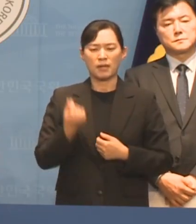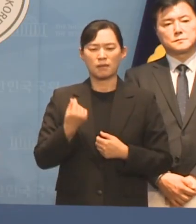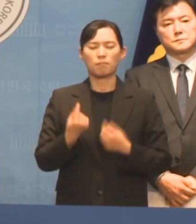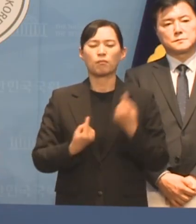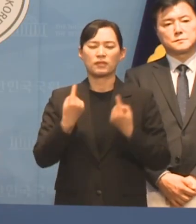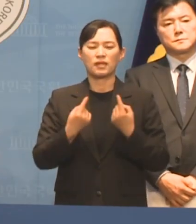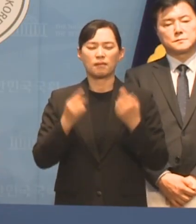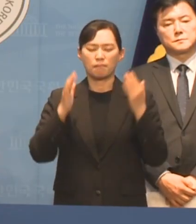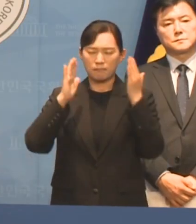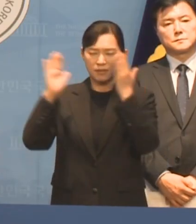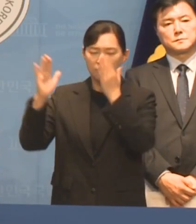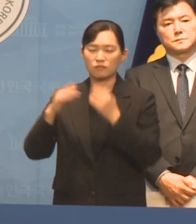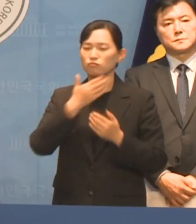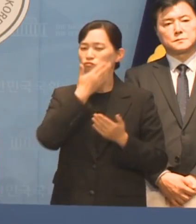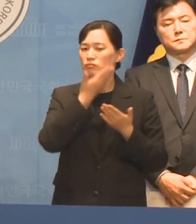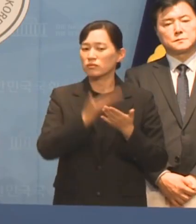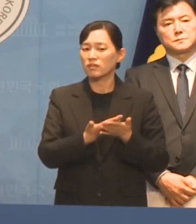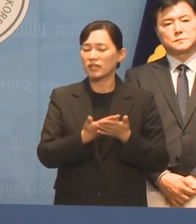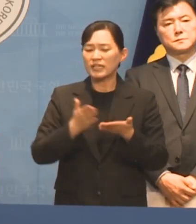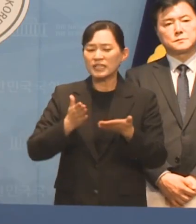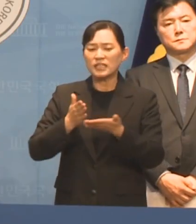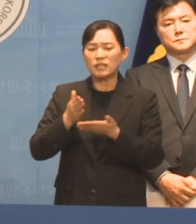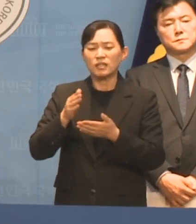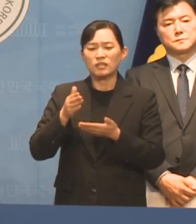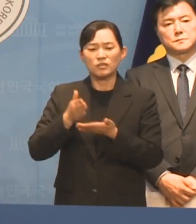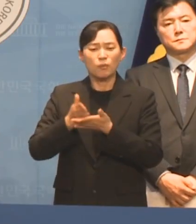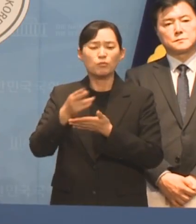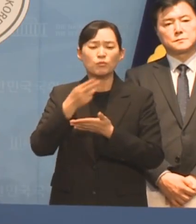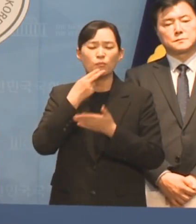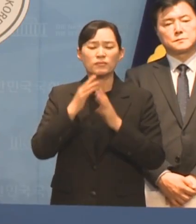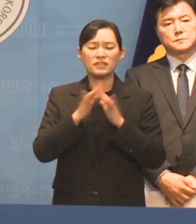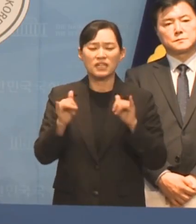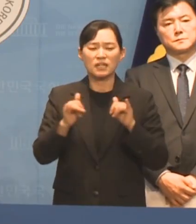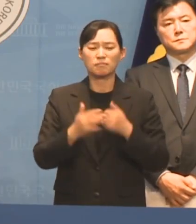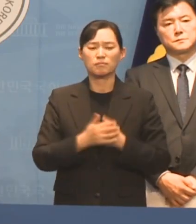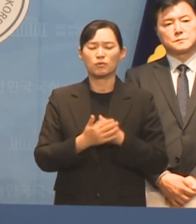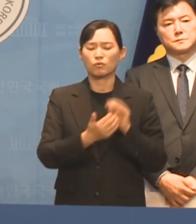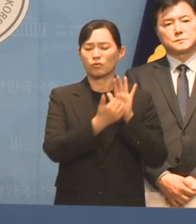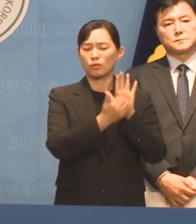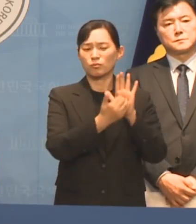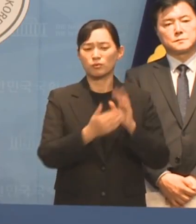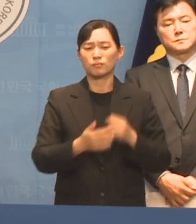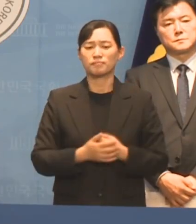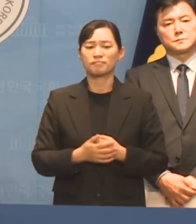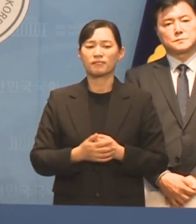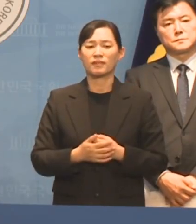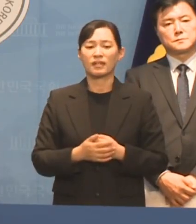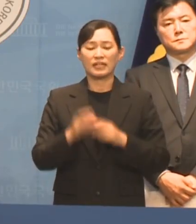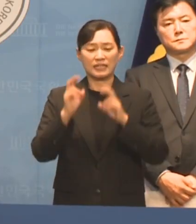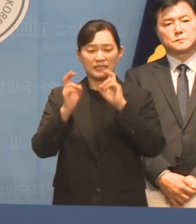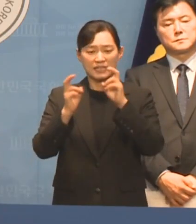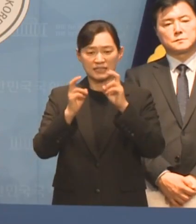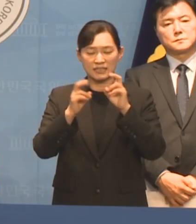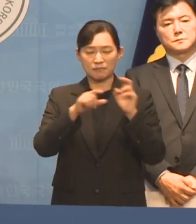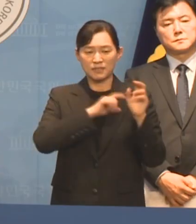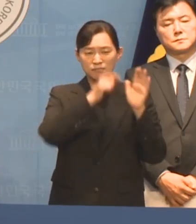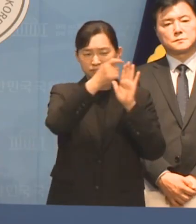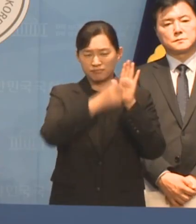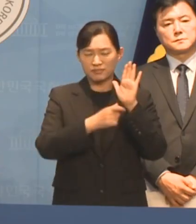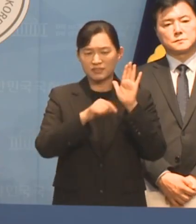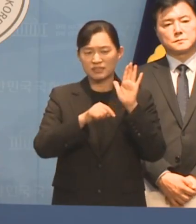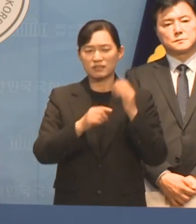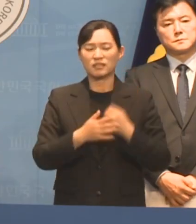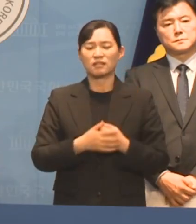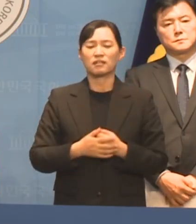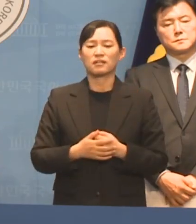속도보다 방향입니다. 비전문가 사장의 졸속 임명 거부로 장내 사장 리스크를 예방하는 이익이